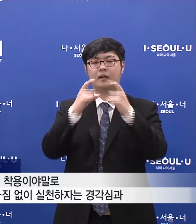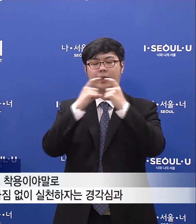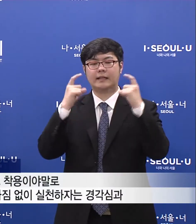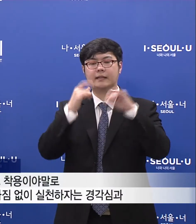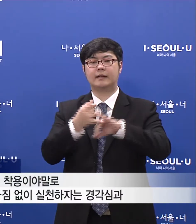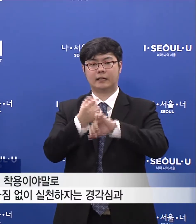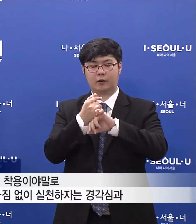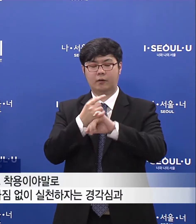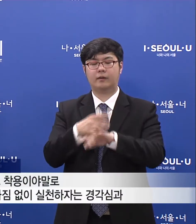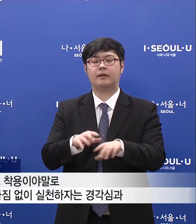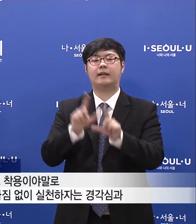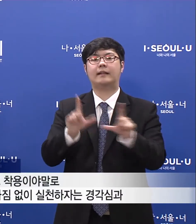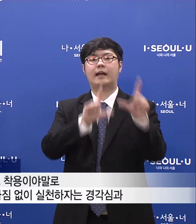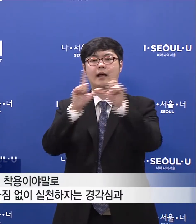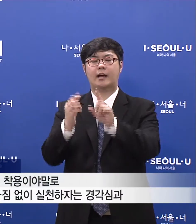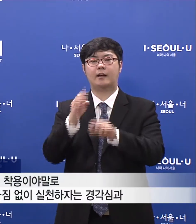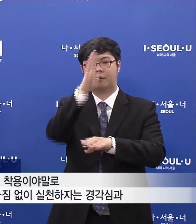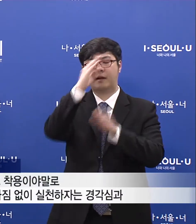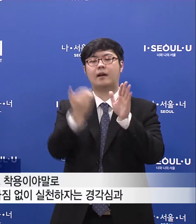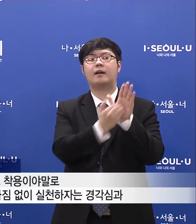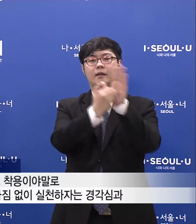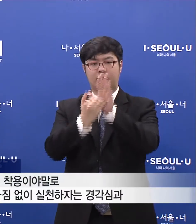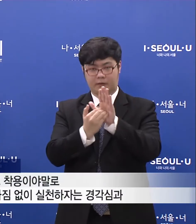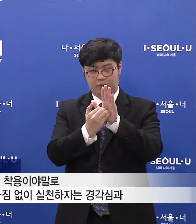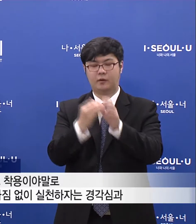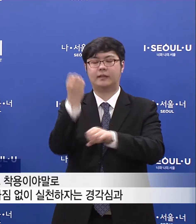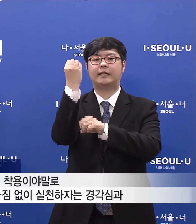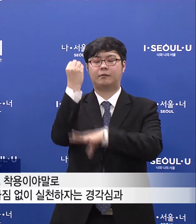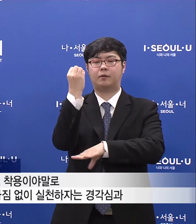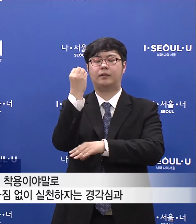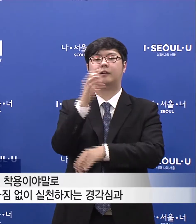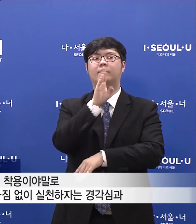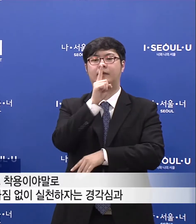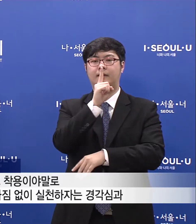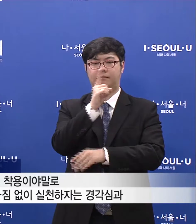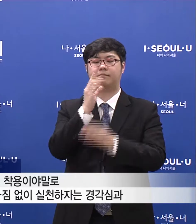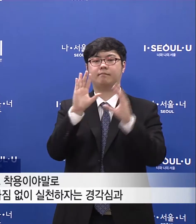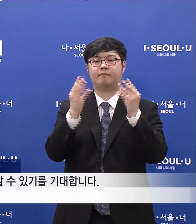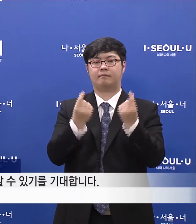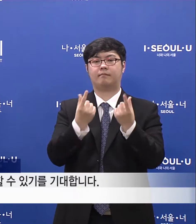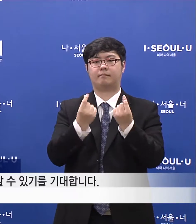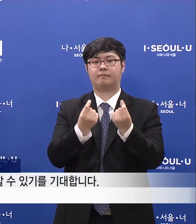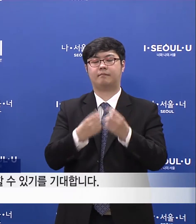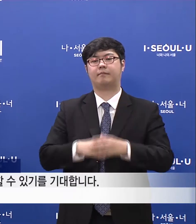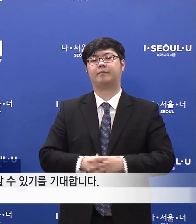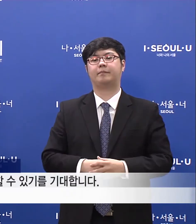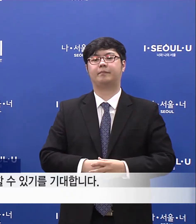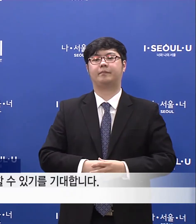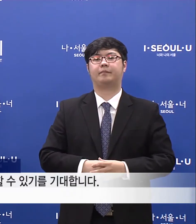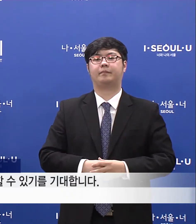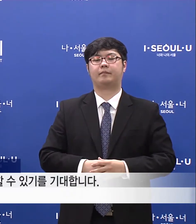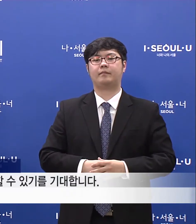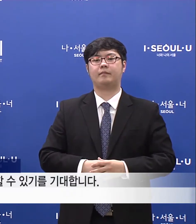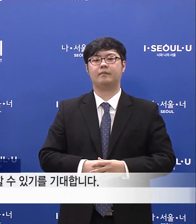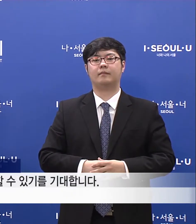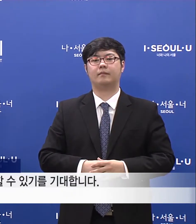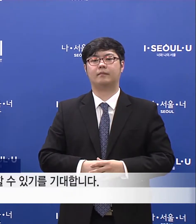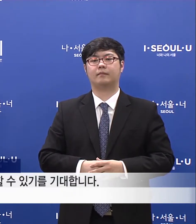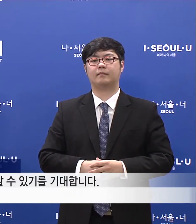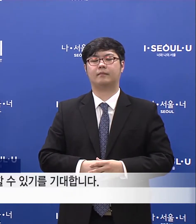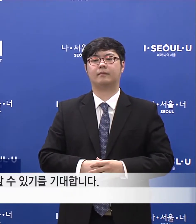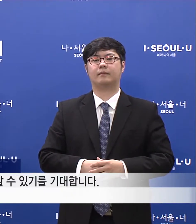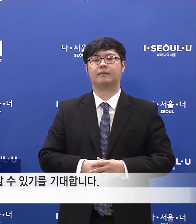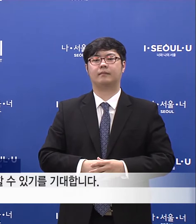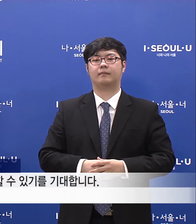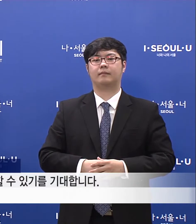생활 방역의 기본으로서 한 명도 빠짐없이 실천하자는 경각심과 사회적 약속을 다시 한번